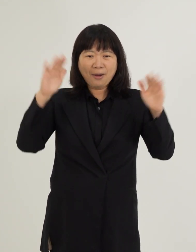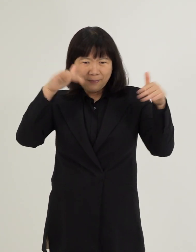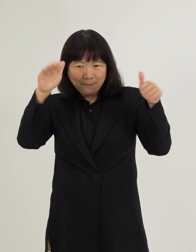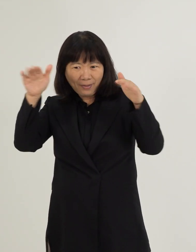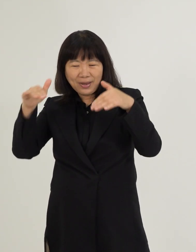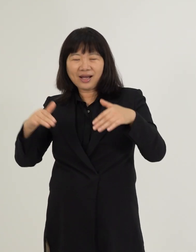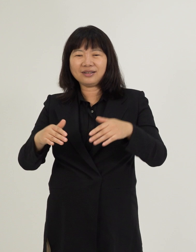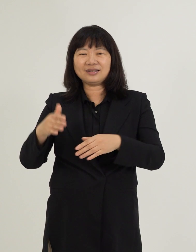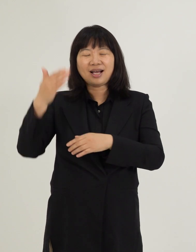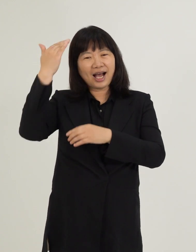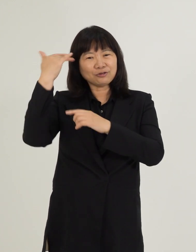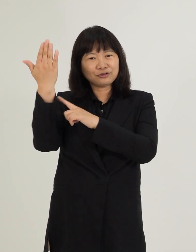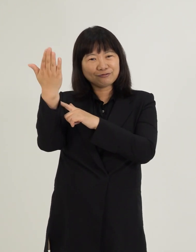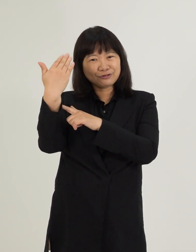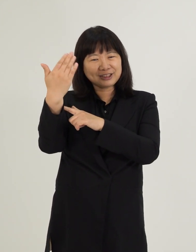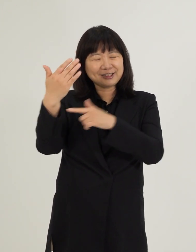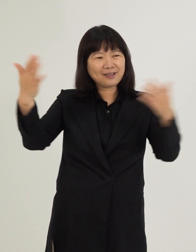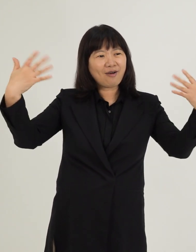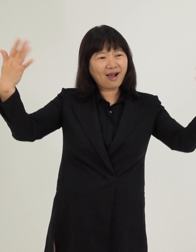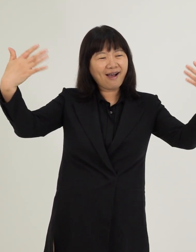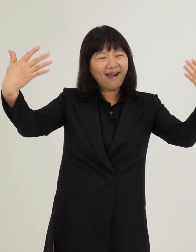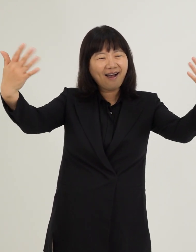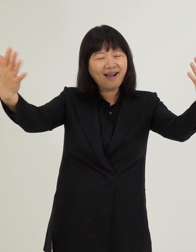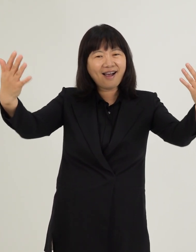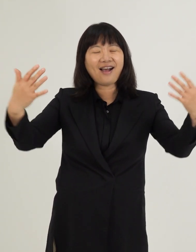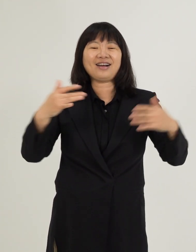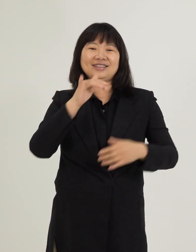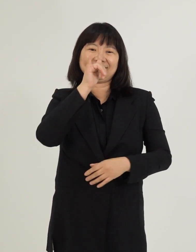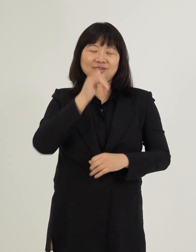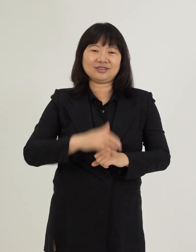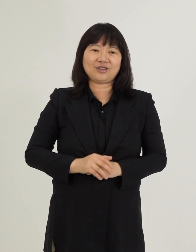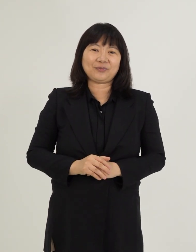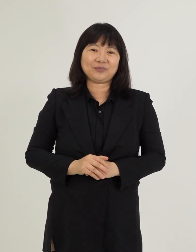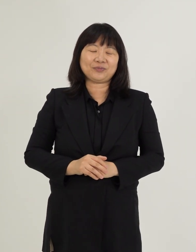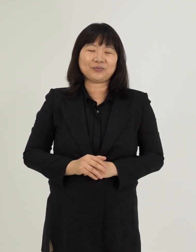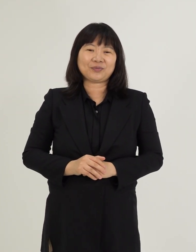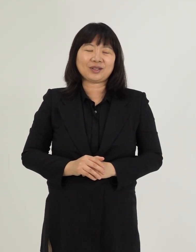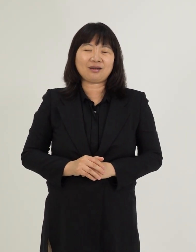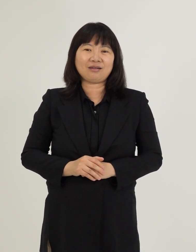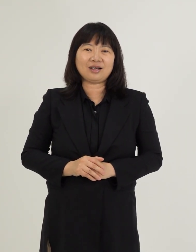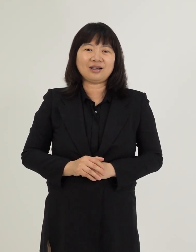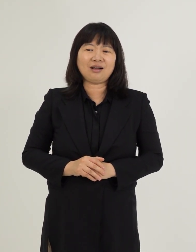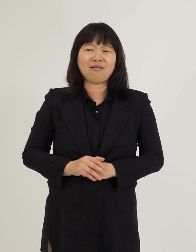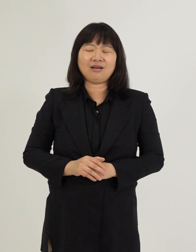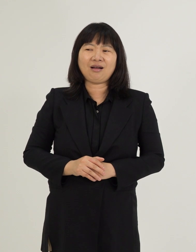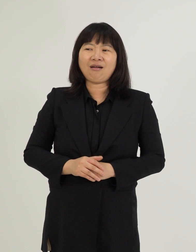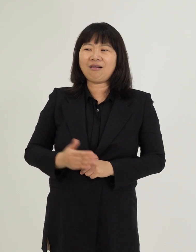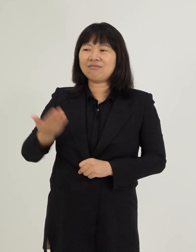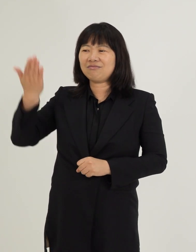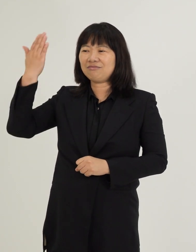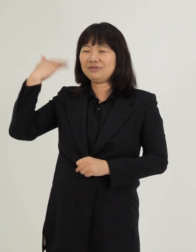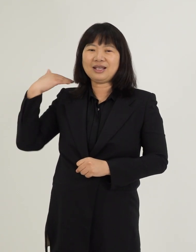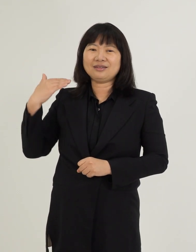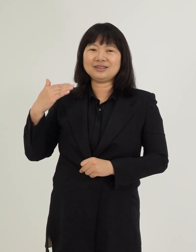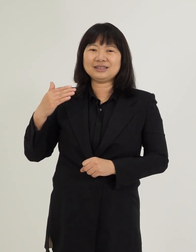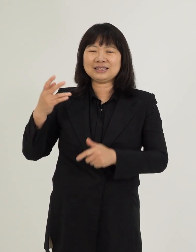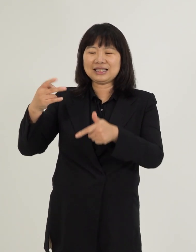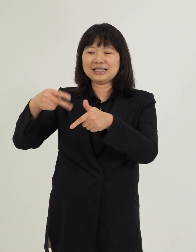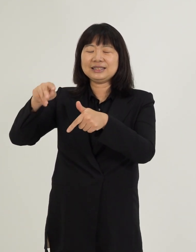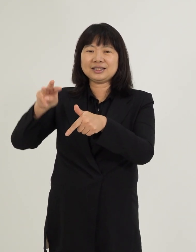흔들게 하고 그랬어요. 왜 그러는 거 아니? 김포공항에서, 그때는 인천국제공항이 없을 때니까